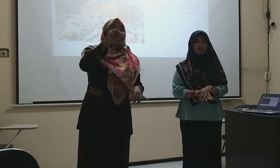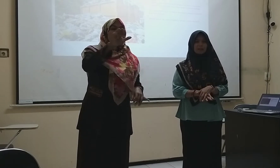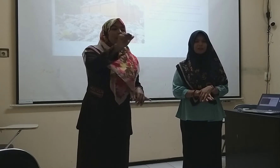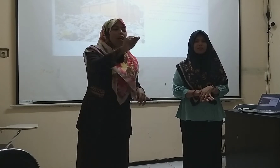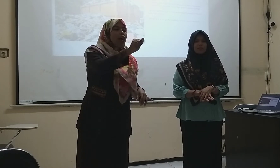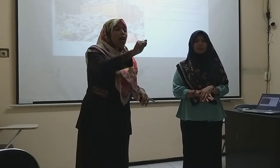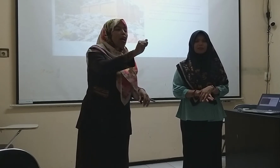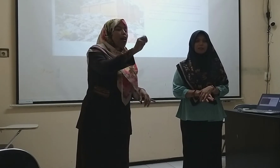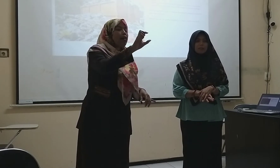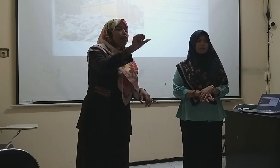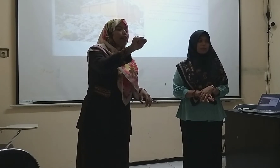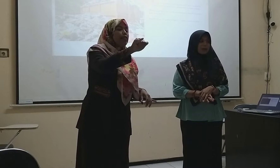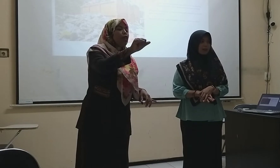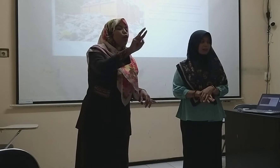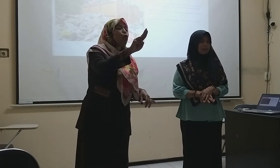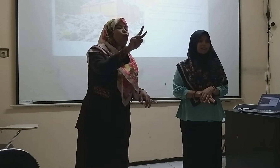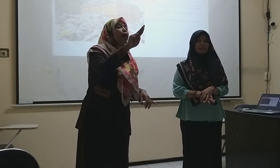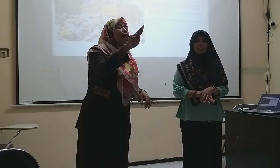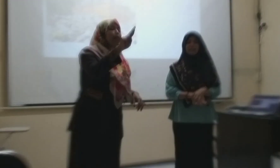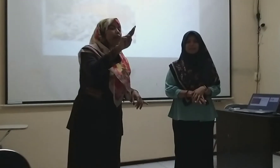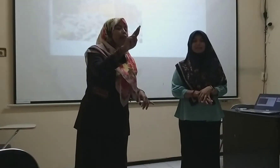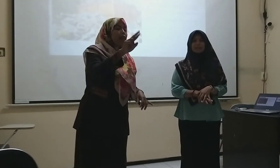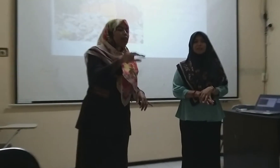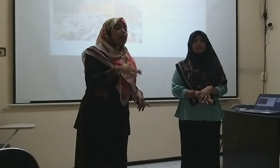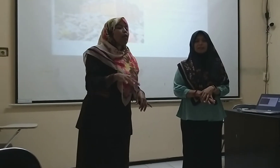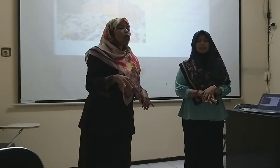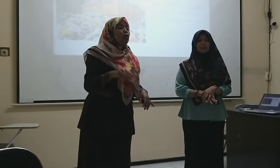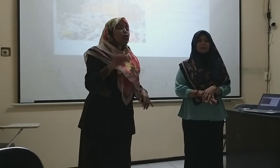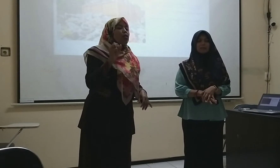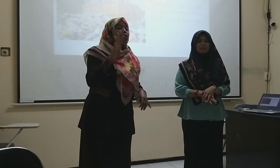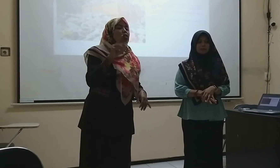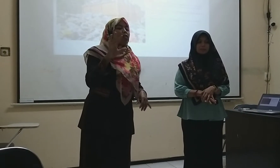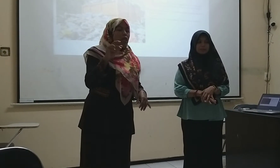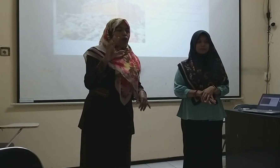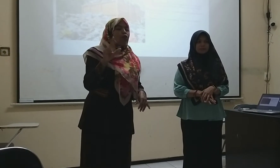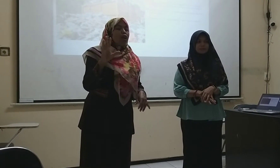sayur-sayuran gitu, bahan gitu kan.